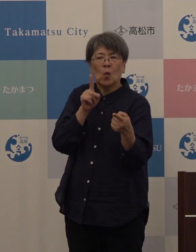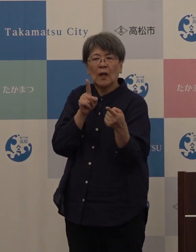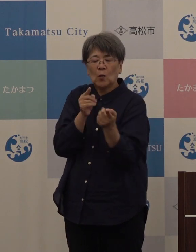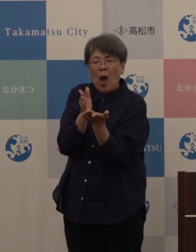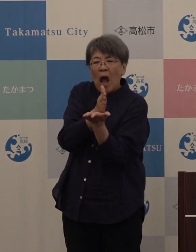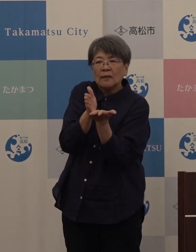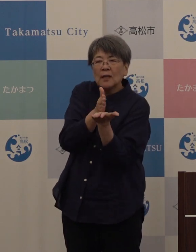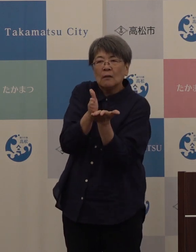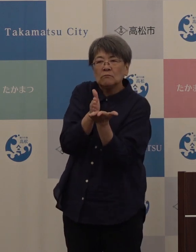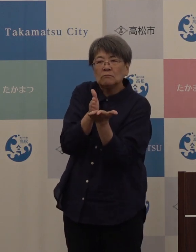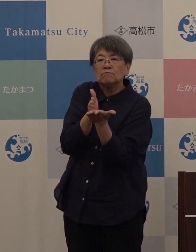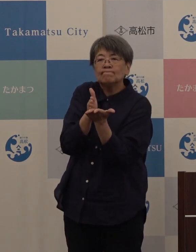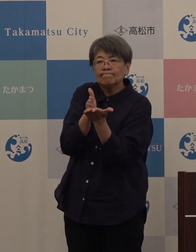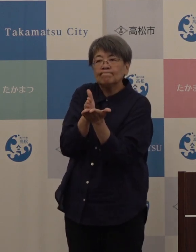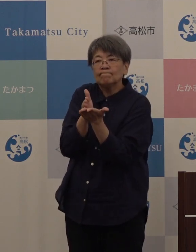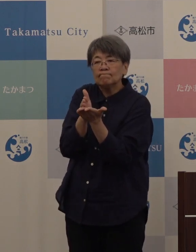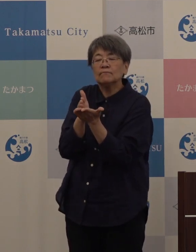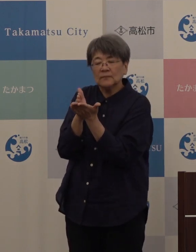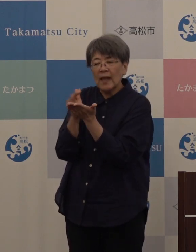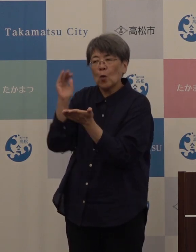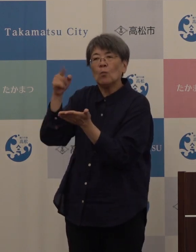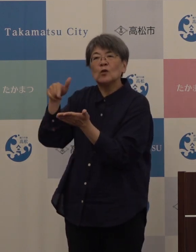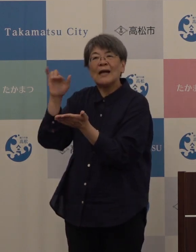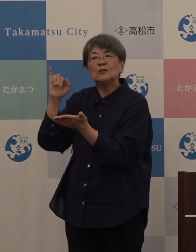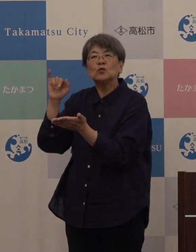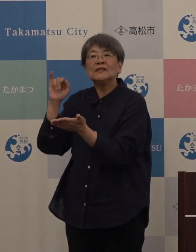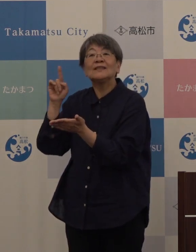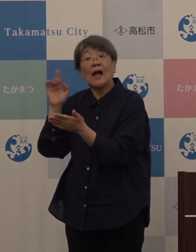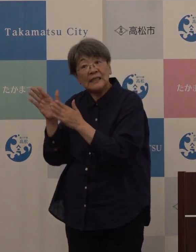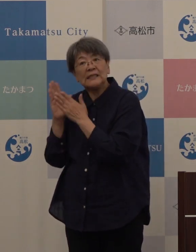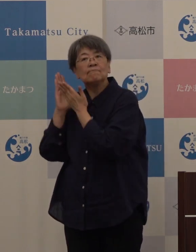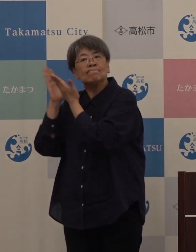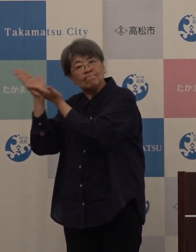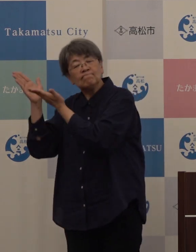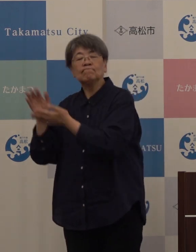ということで見解を求めたということでございます。 わかりました